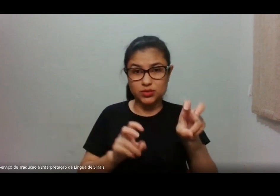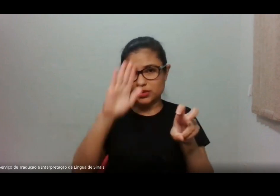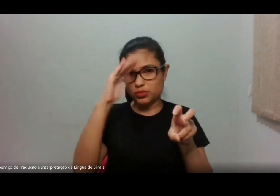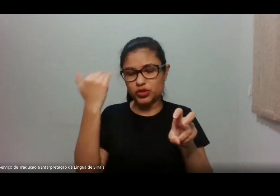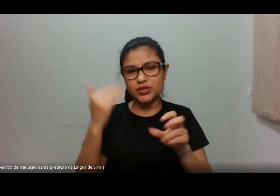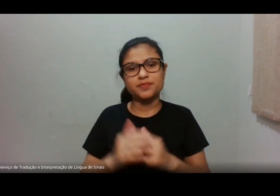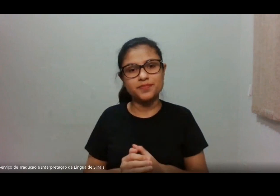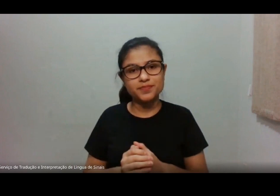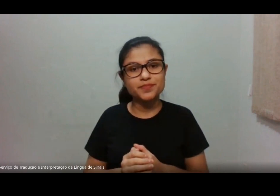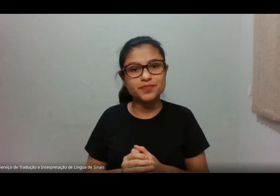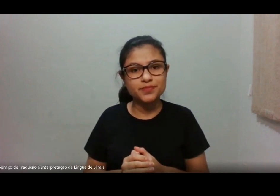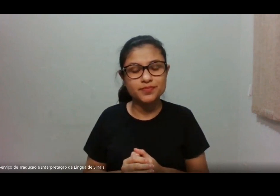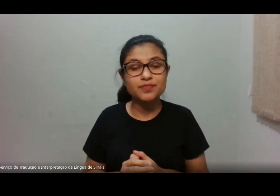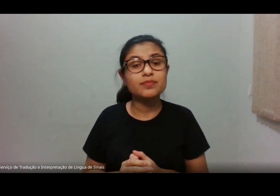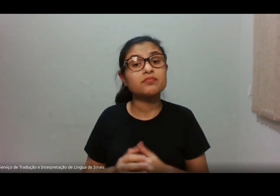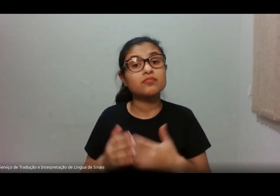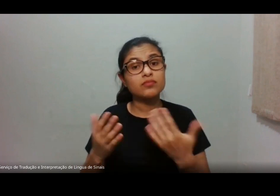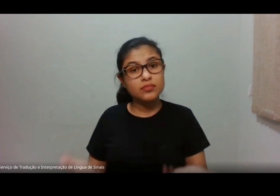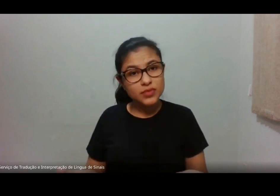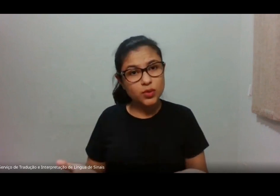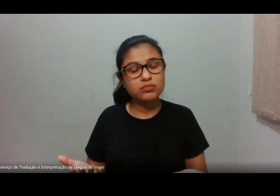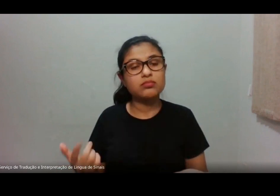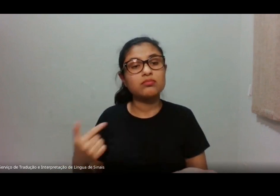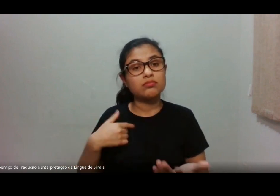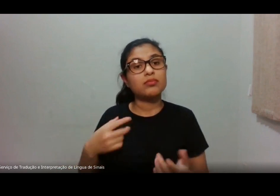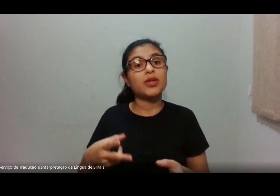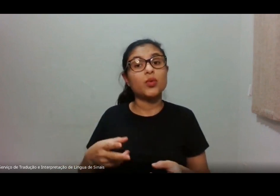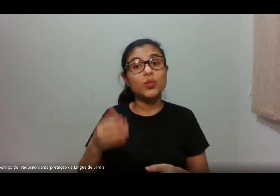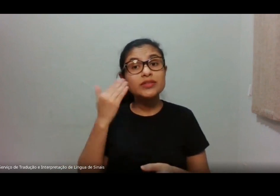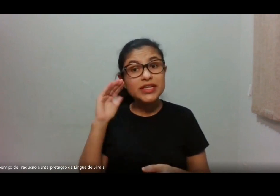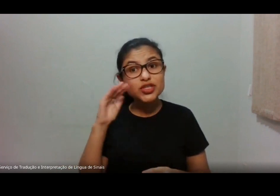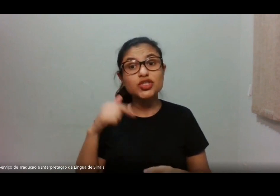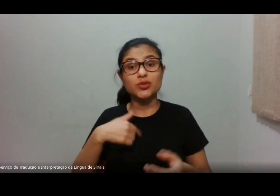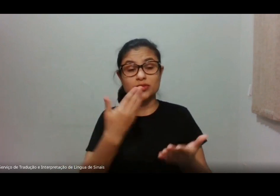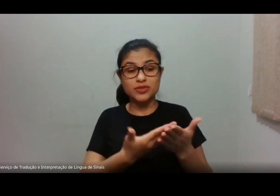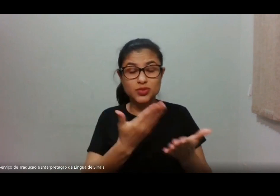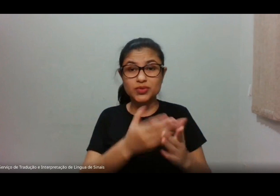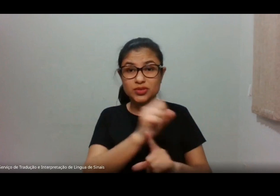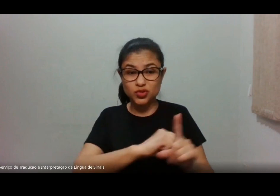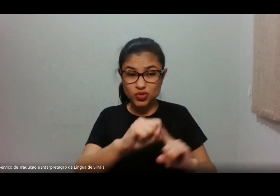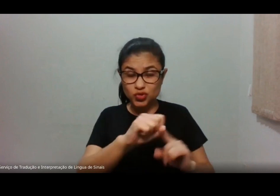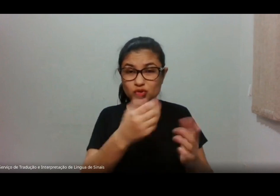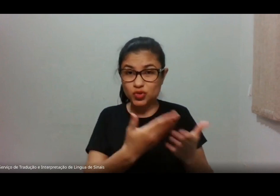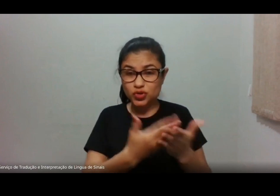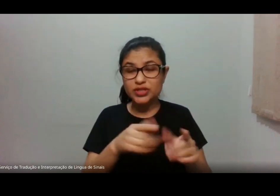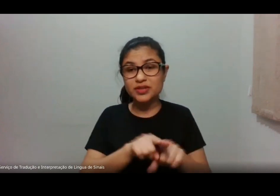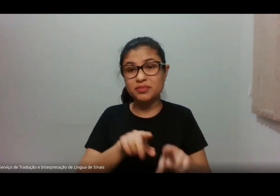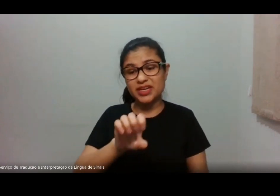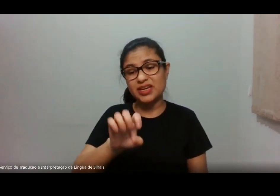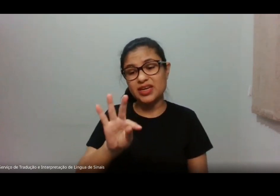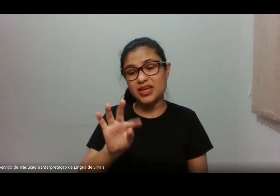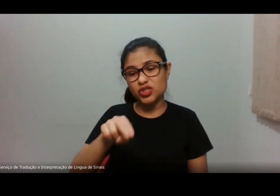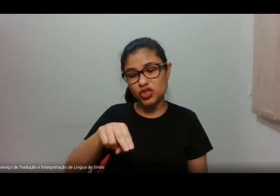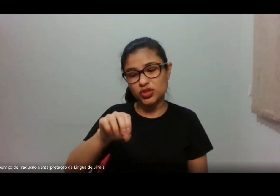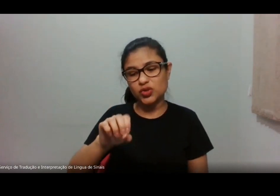cito Bourdieu. Enfim, retrospectivamente, compreendi que estava fazendo sociologia e